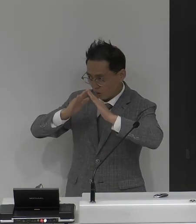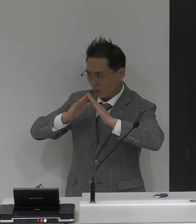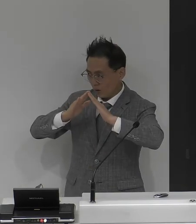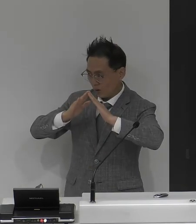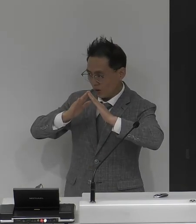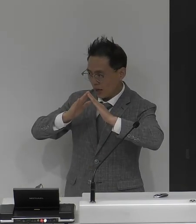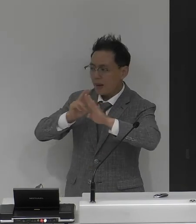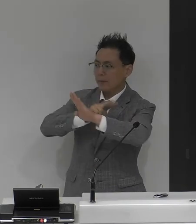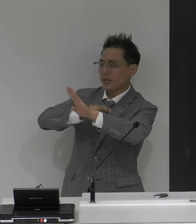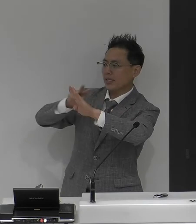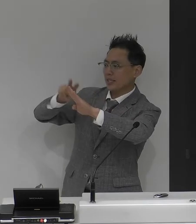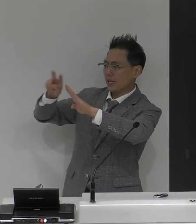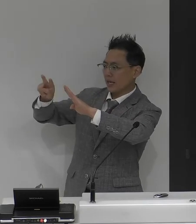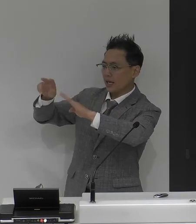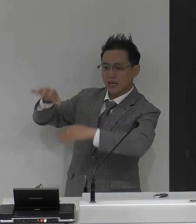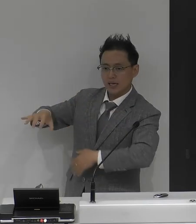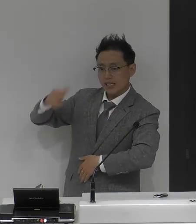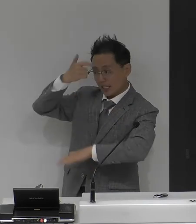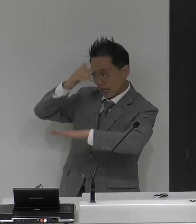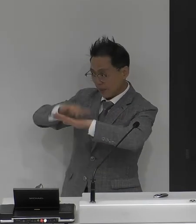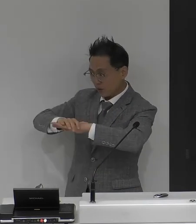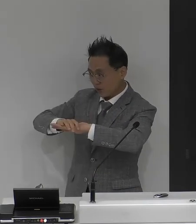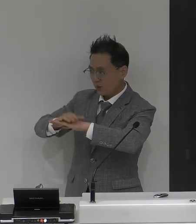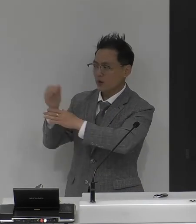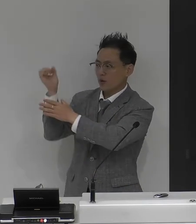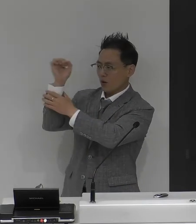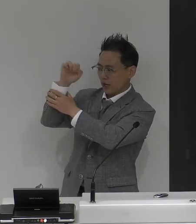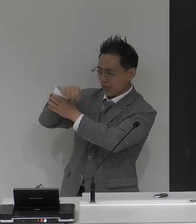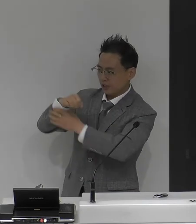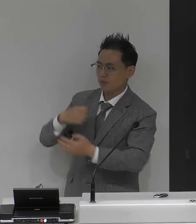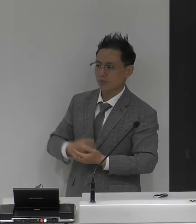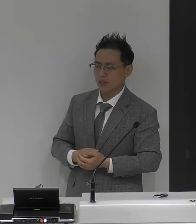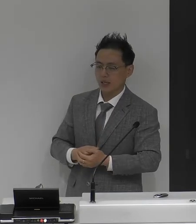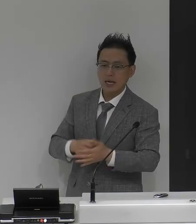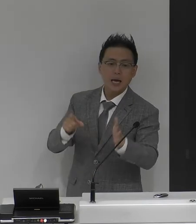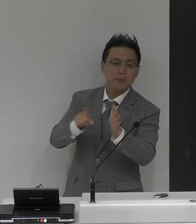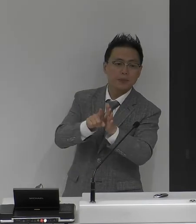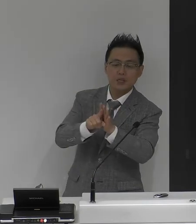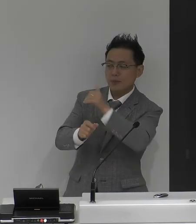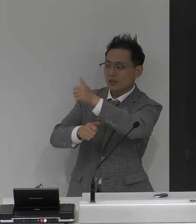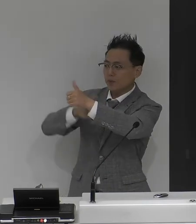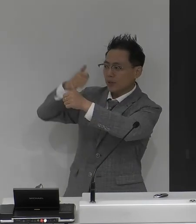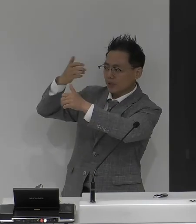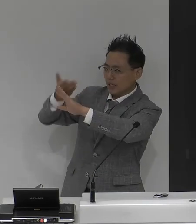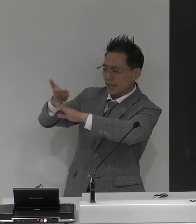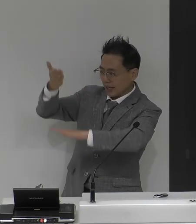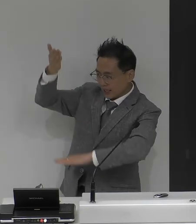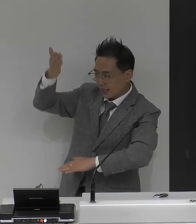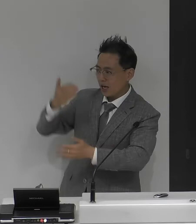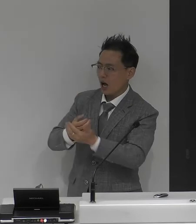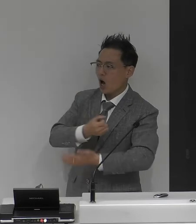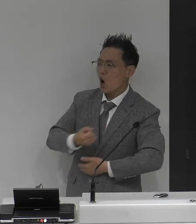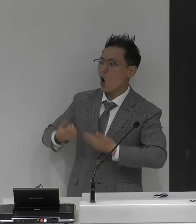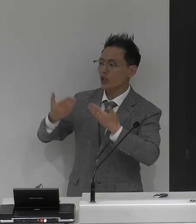세우시고 배달 센터 예배로 허락하셨습니다. 믿음의 선배들이